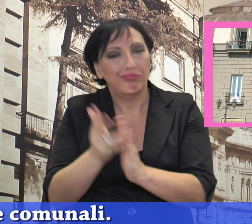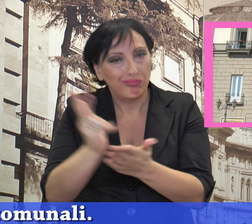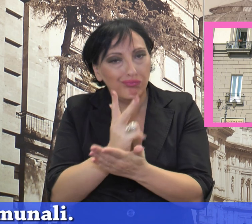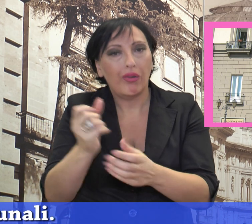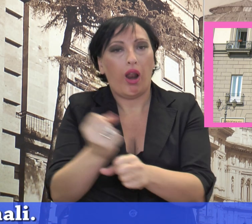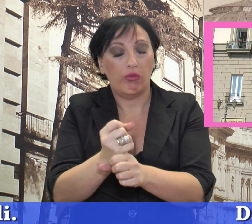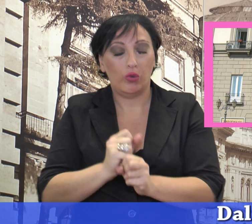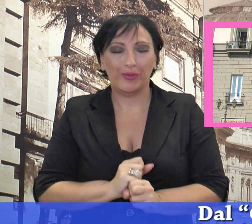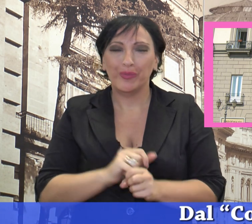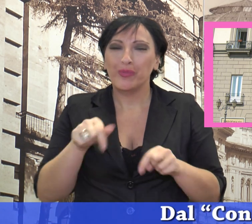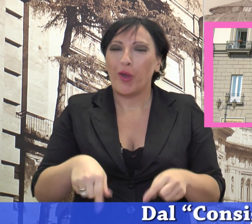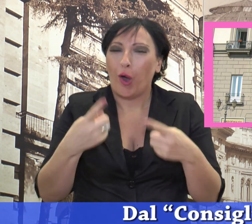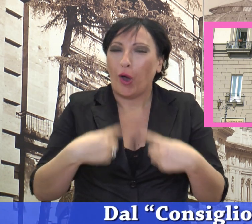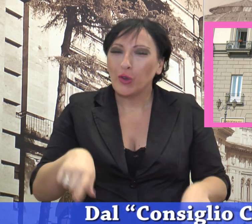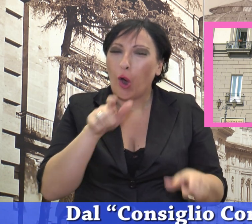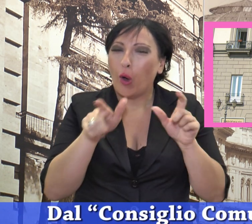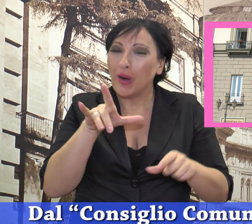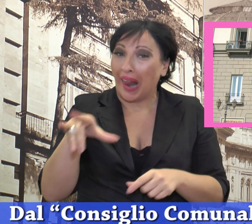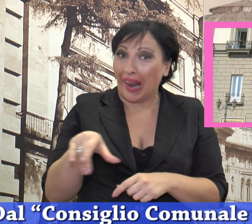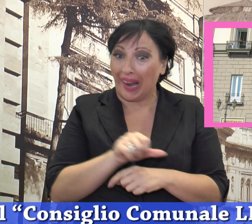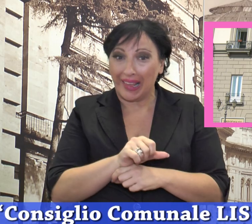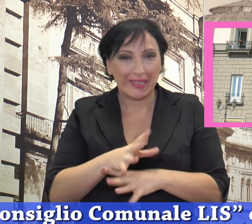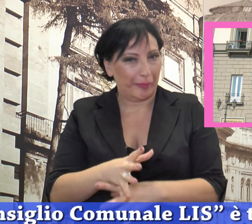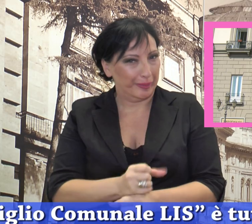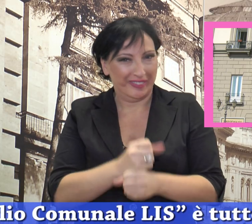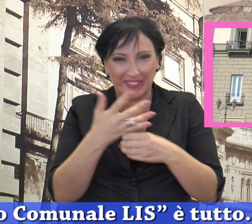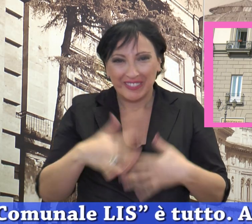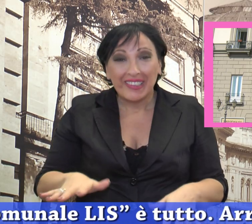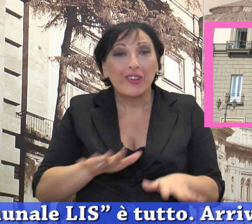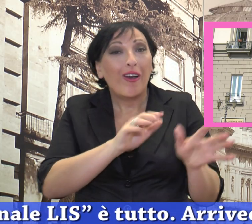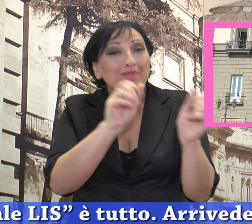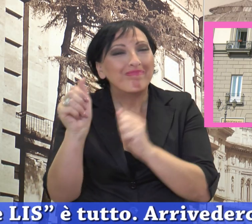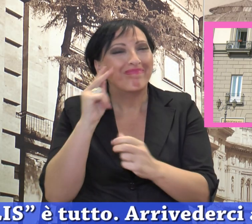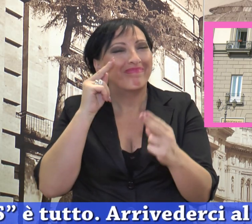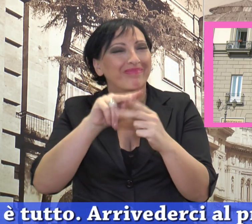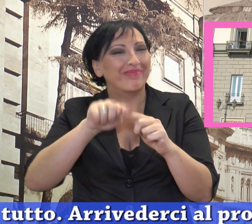Dal Consiglio Comunale LIS è tutto. Arrivederci al prossimo appuntamento.